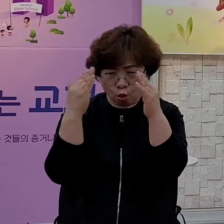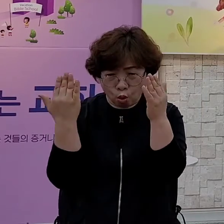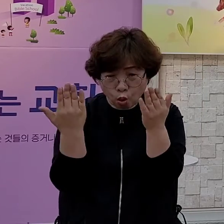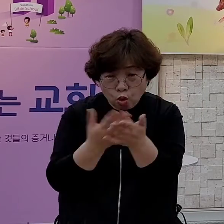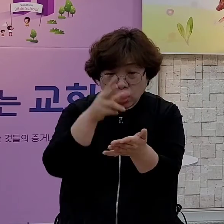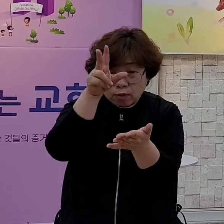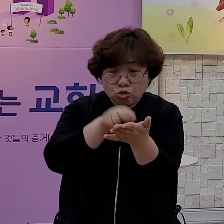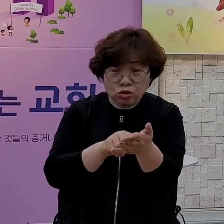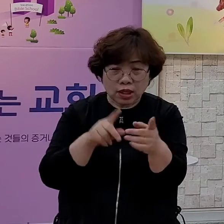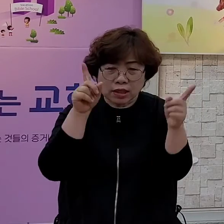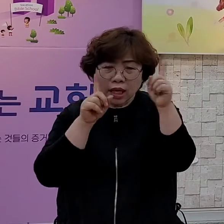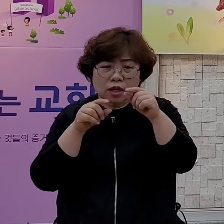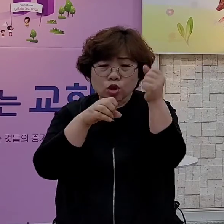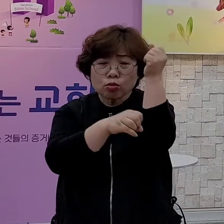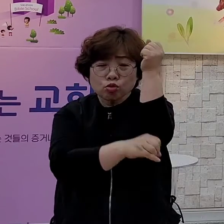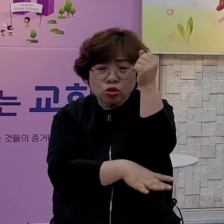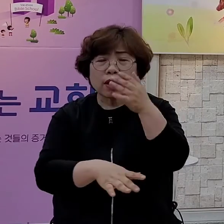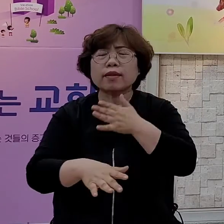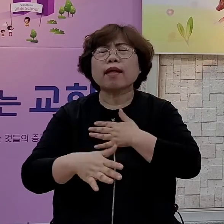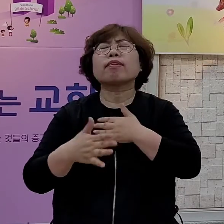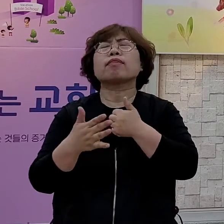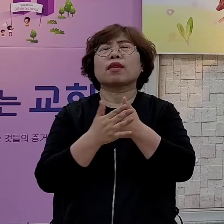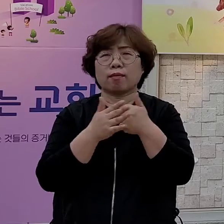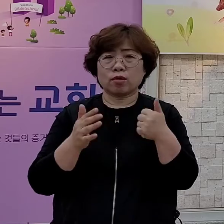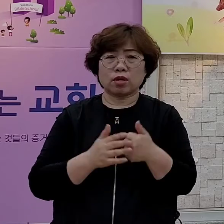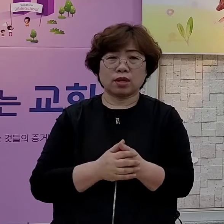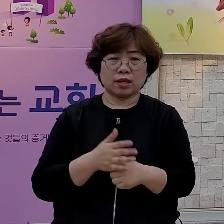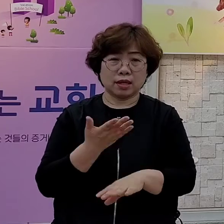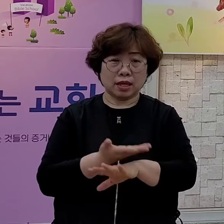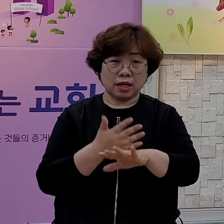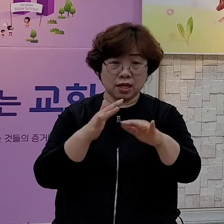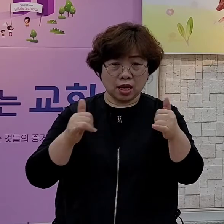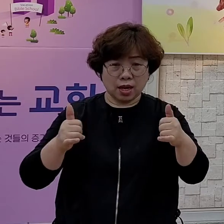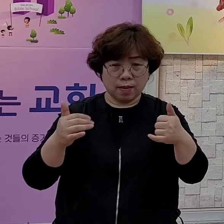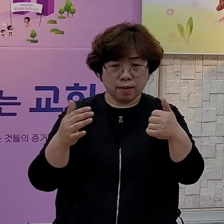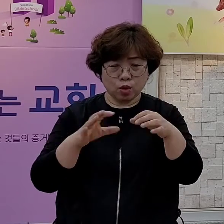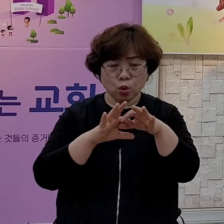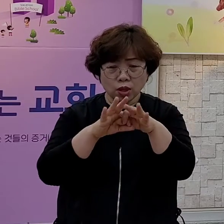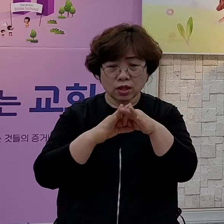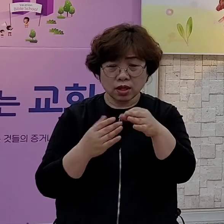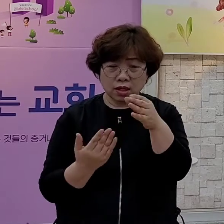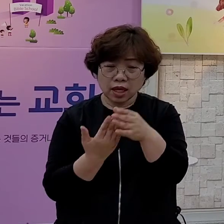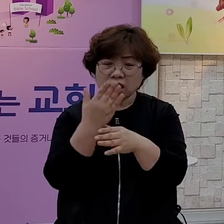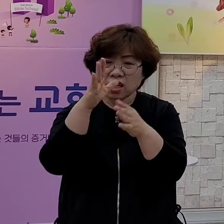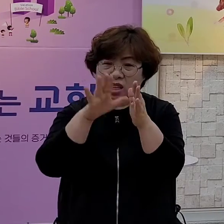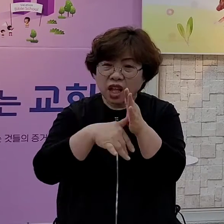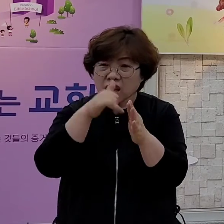모든 상처의 근원이 물론 다른 사람으로부터 주어진 그런 아픔도 있지만 자꾸 찾아보면, 나를